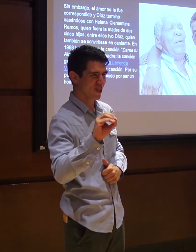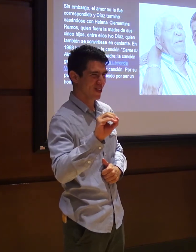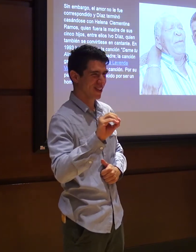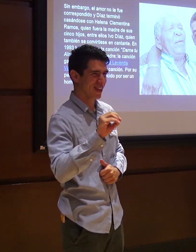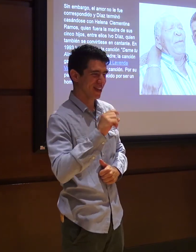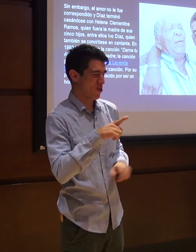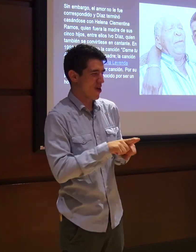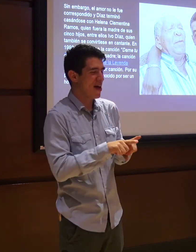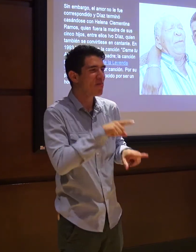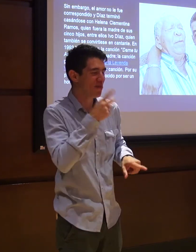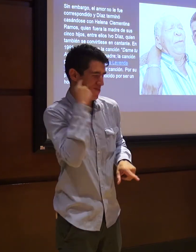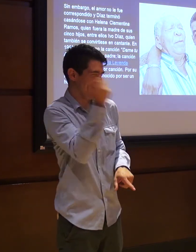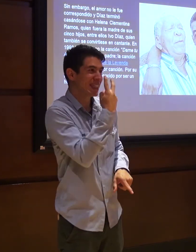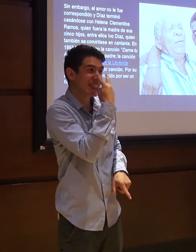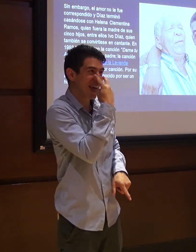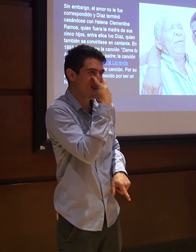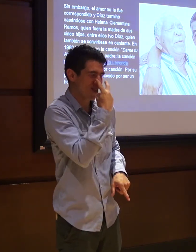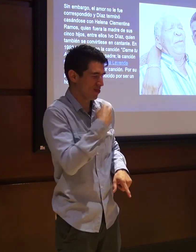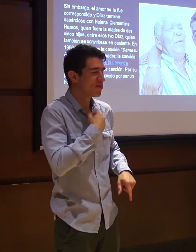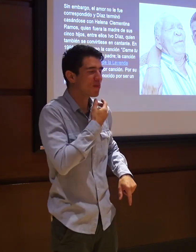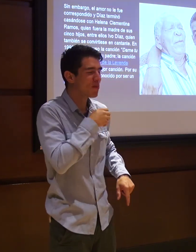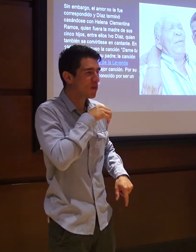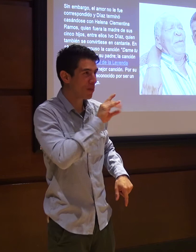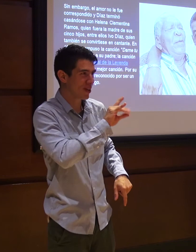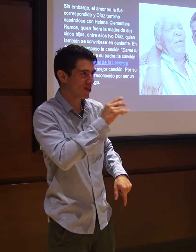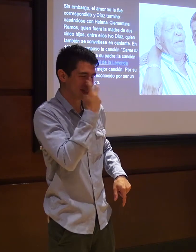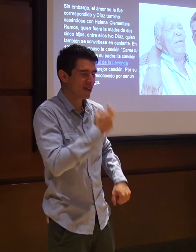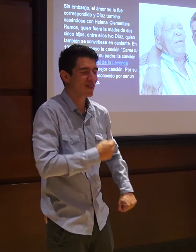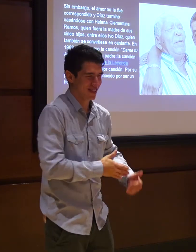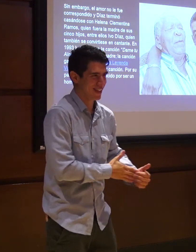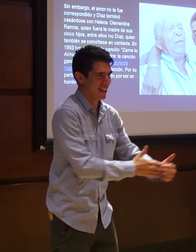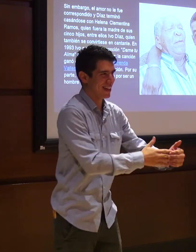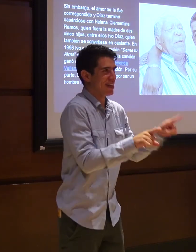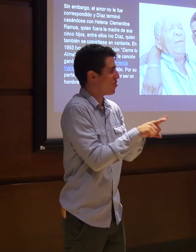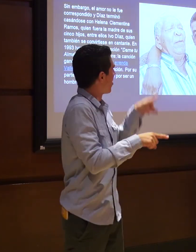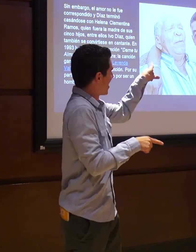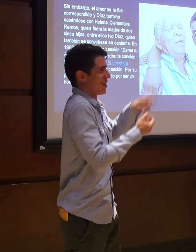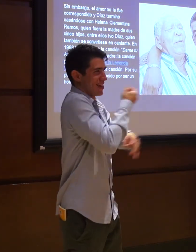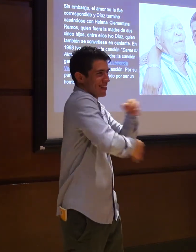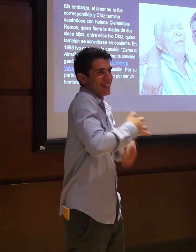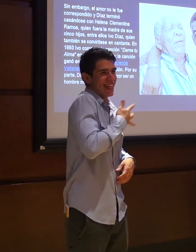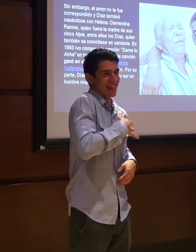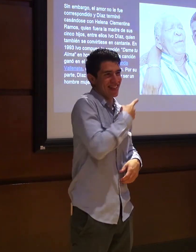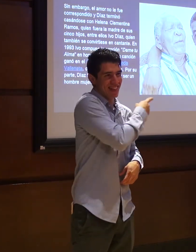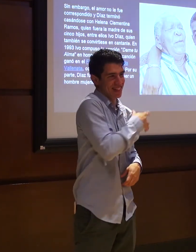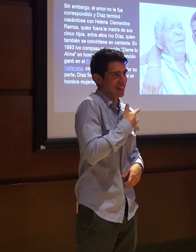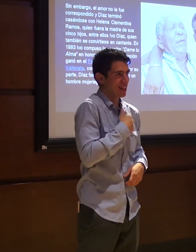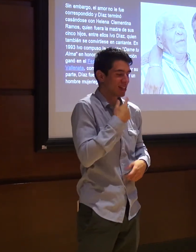Y él decía que él era como su lazarillo, porque al ser Divo, su hijo, siempre estuvo acompañando al papá y